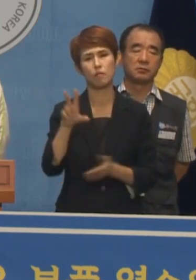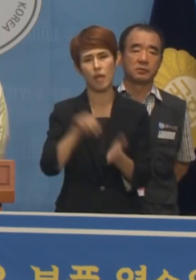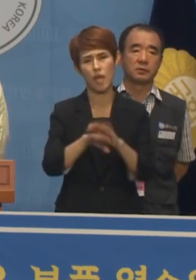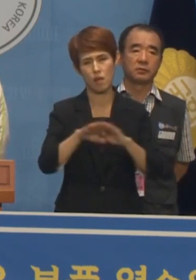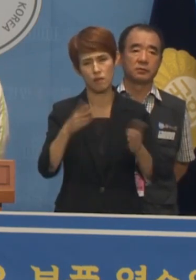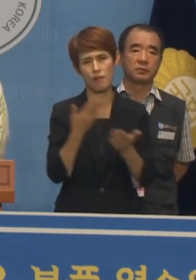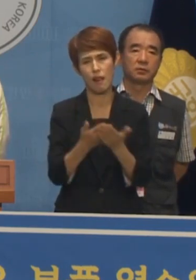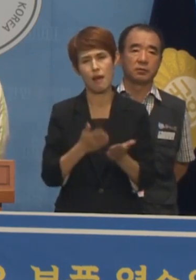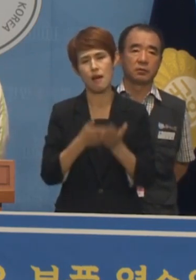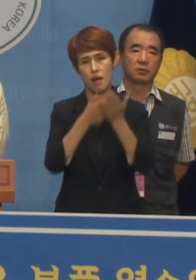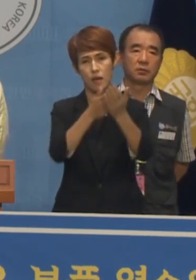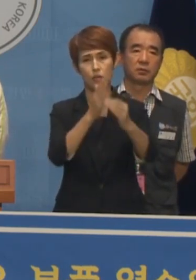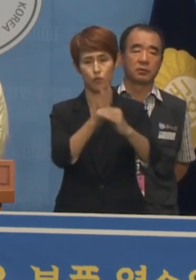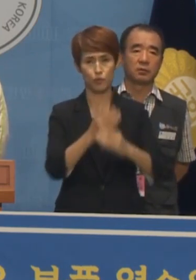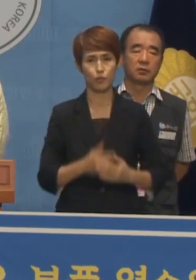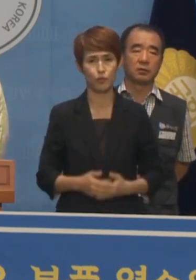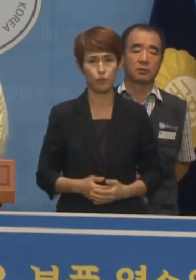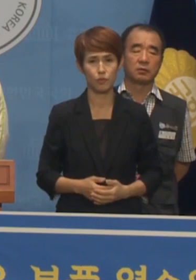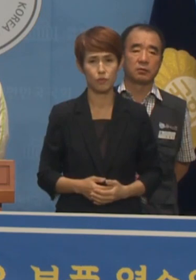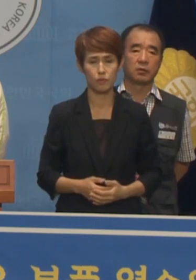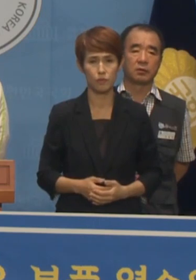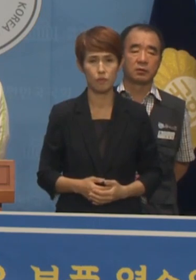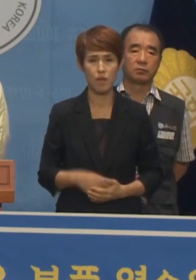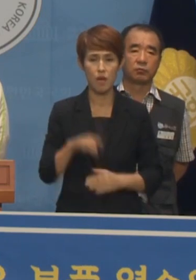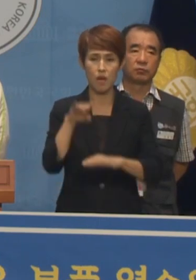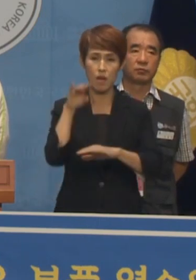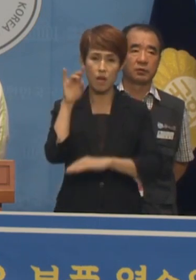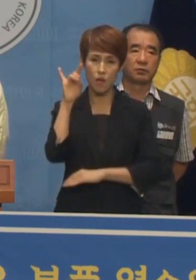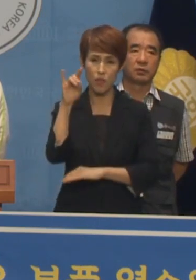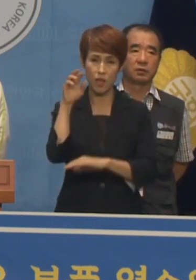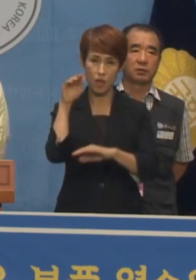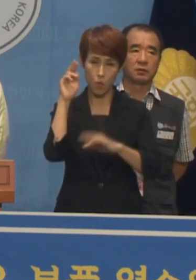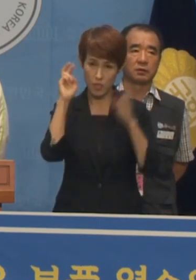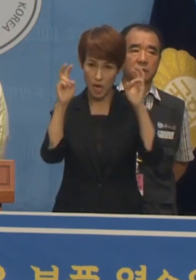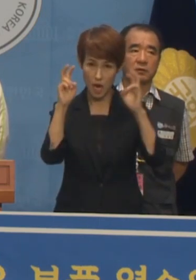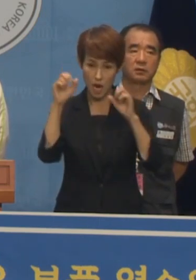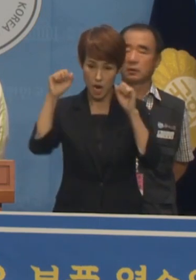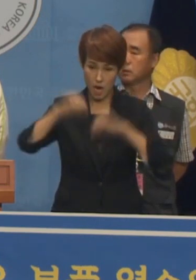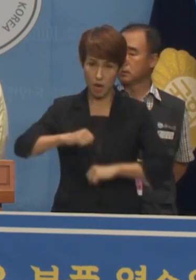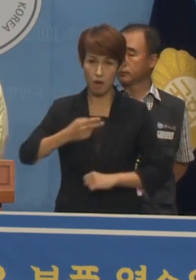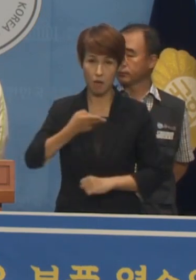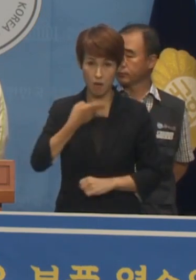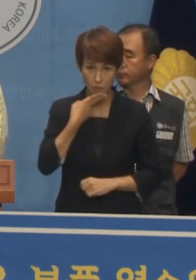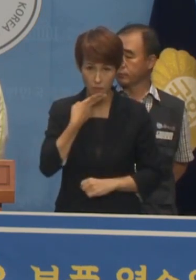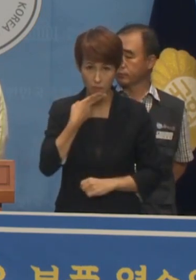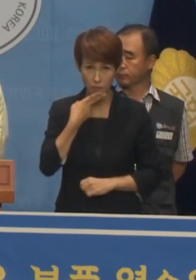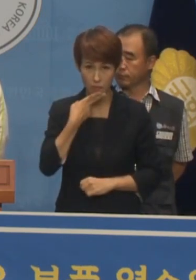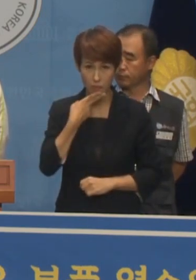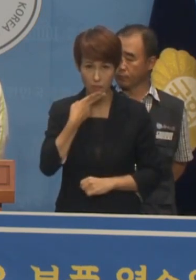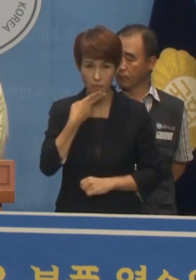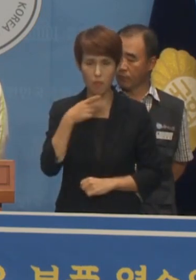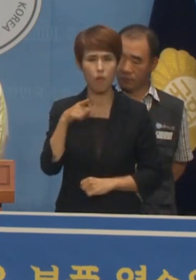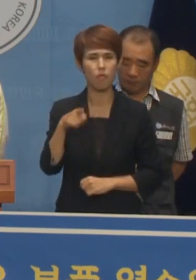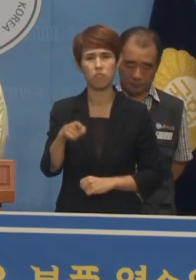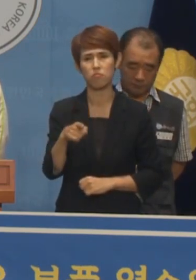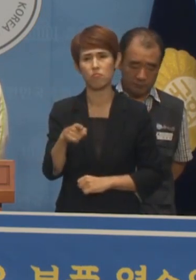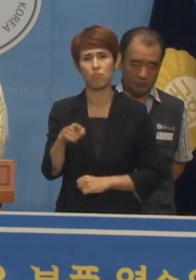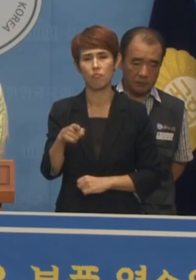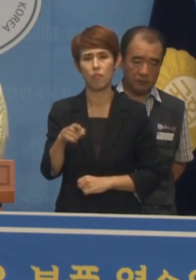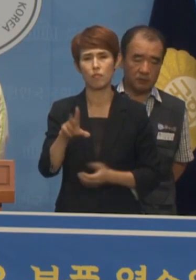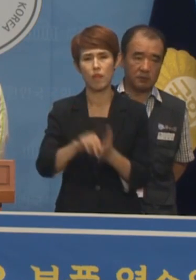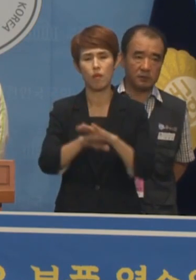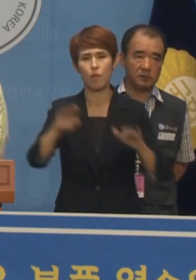된다고 말씀드리는 것이고 이 과정에 현대자동차가 승인이 없으면 절대 일어날 수 없는 일이고